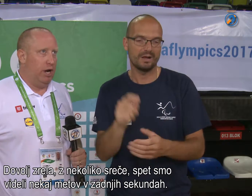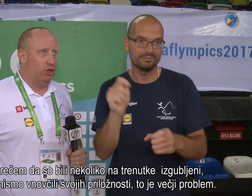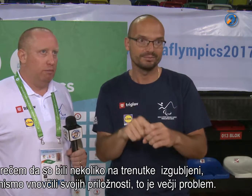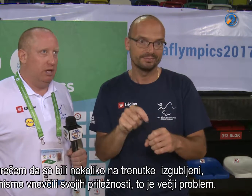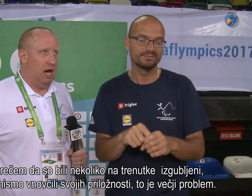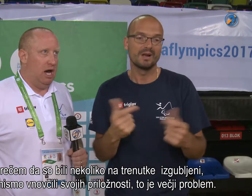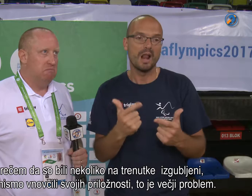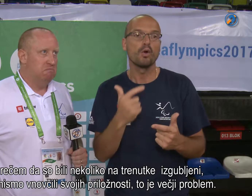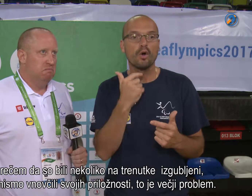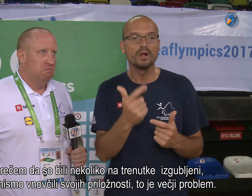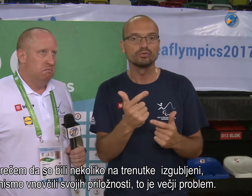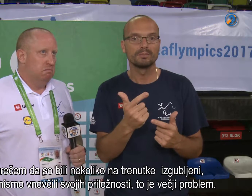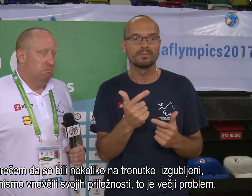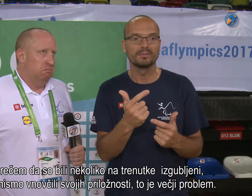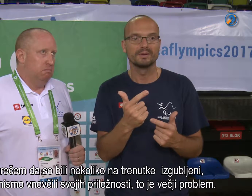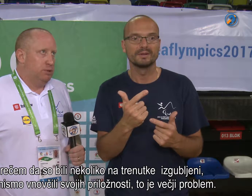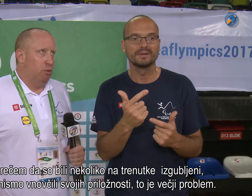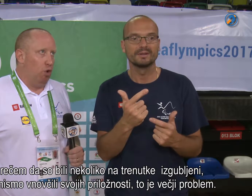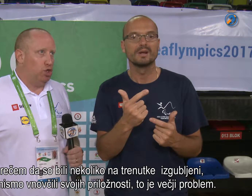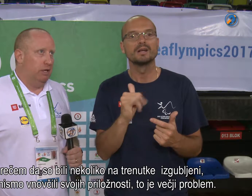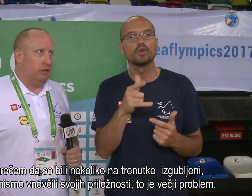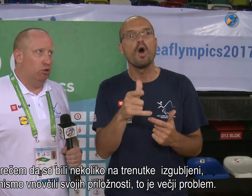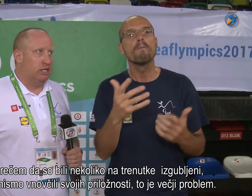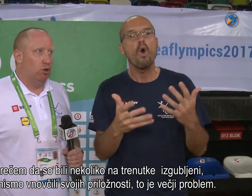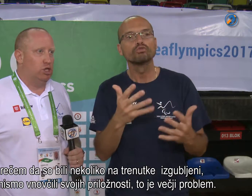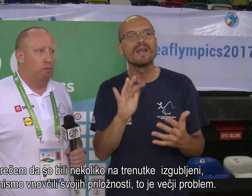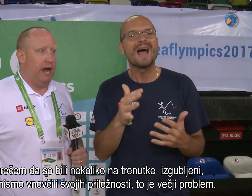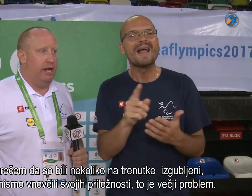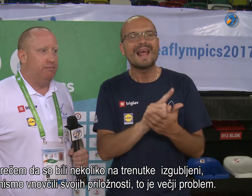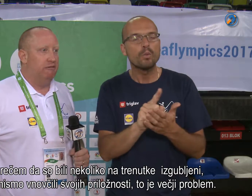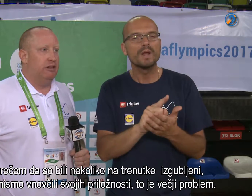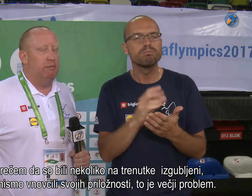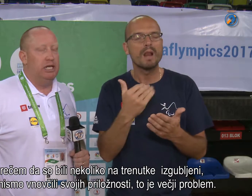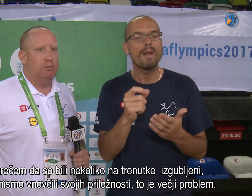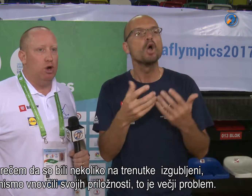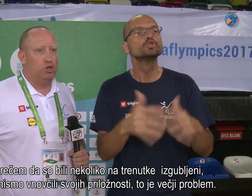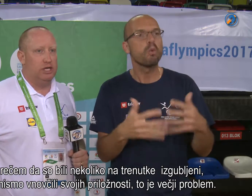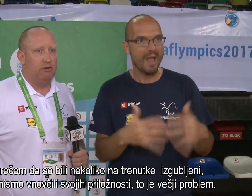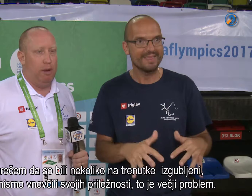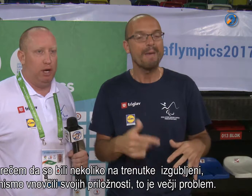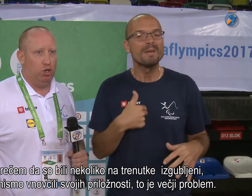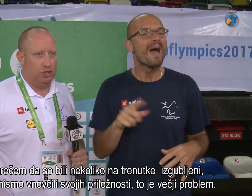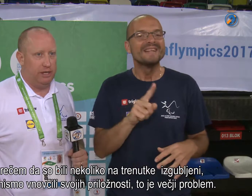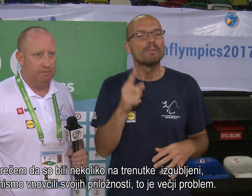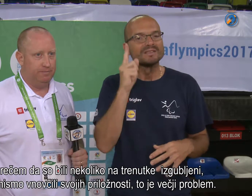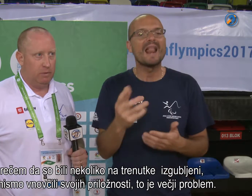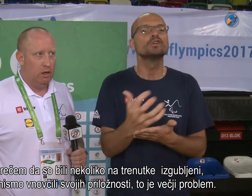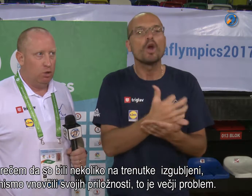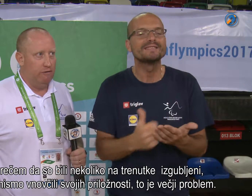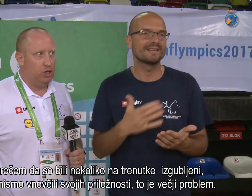rečem, da so mogoče bili na trenutke celo izgubljeni, vendar mi nismo unovčili svoje priložnosti. To je večji